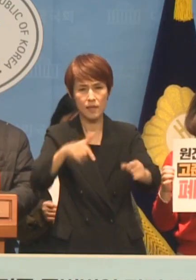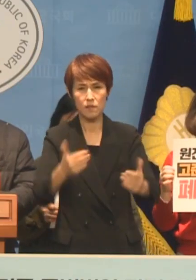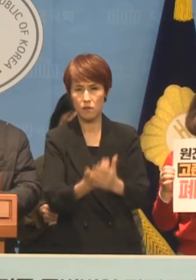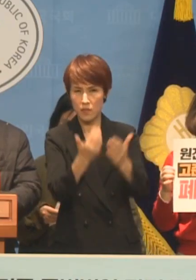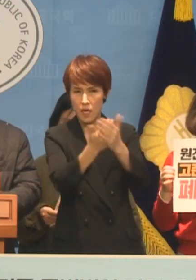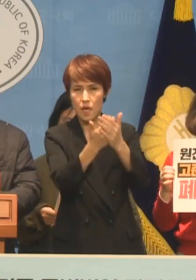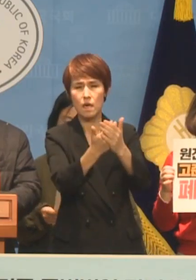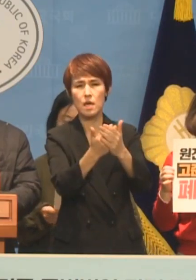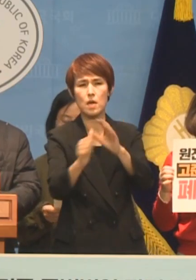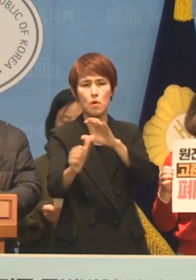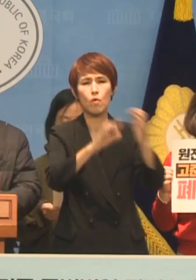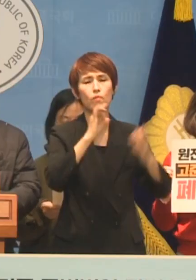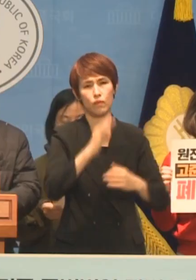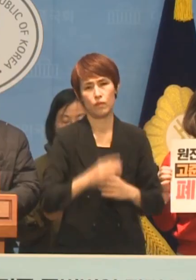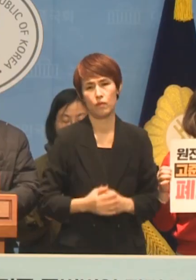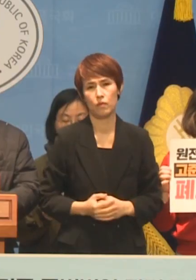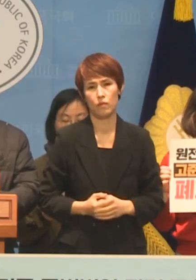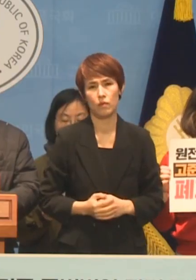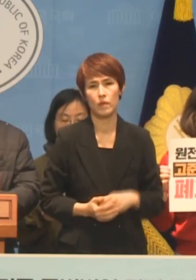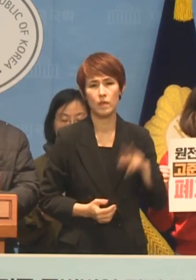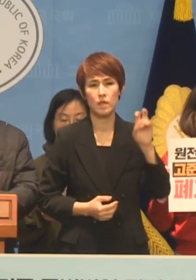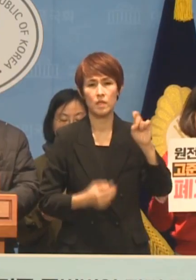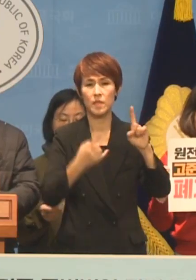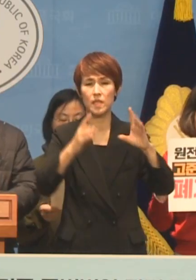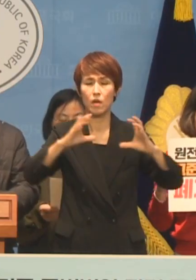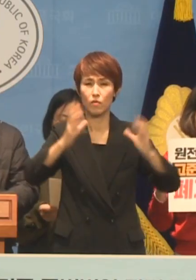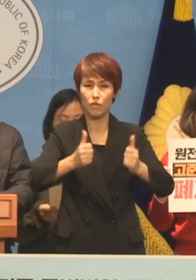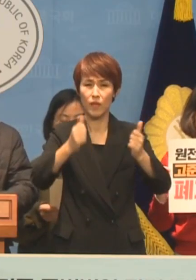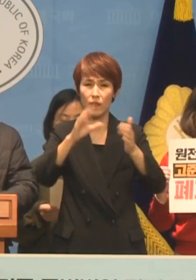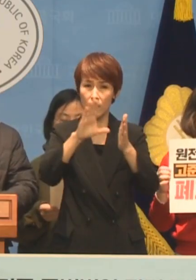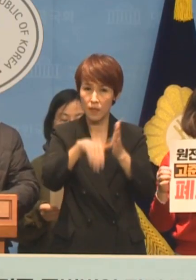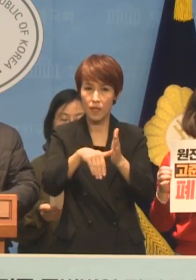정책의 수단에 불과하다. 21대 국회 회기 내내